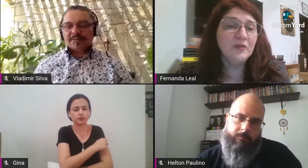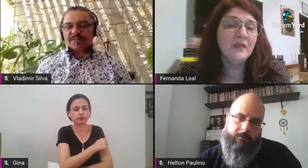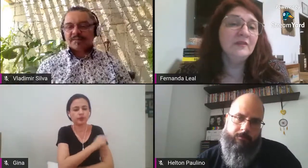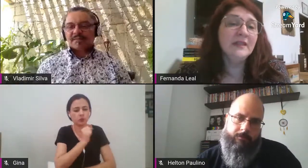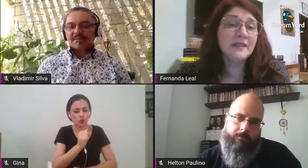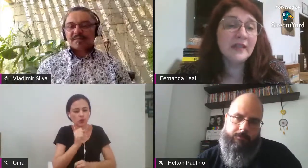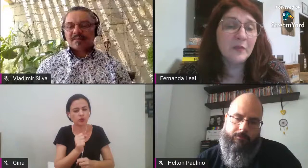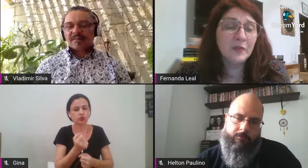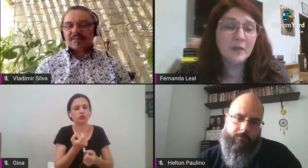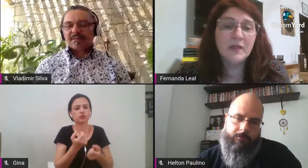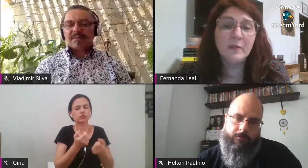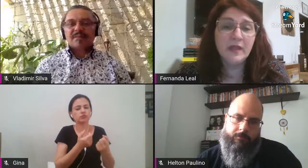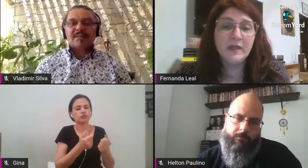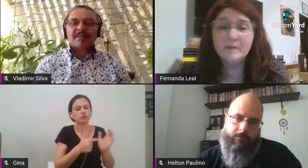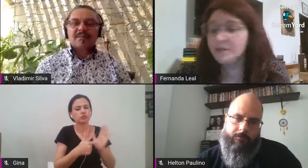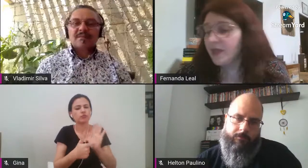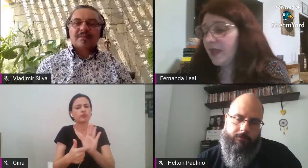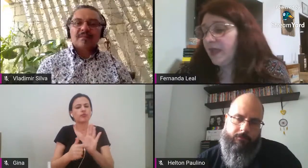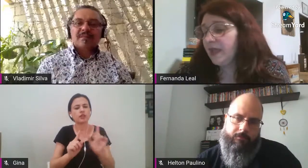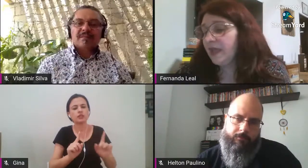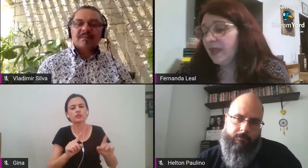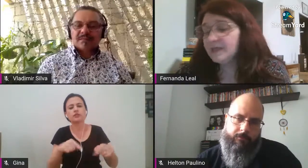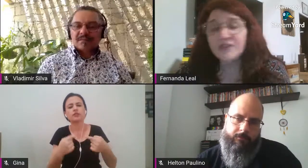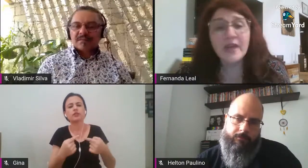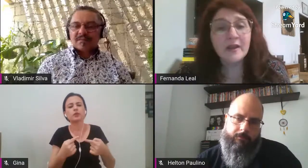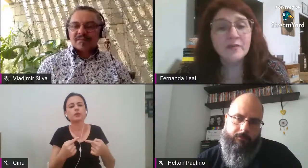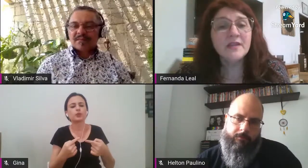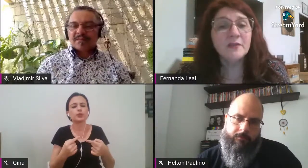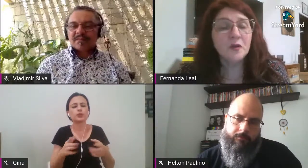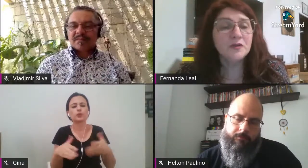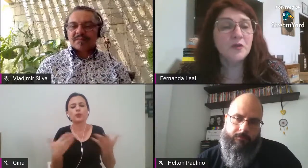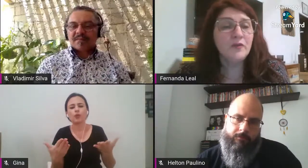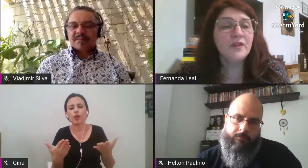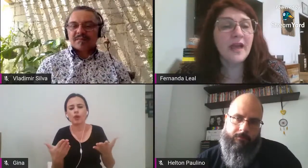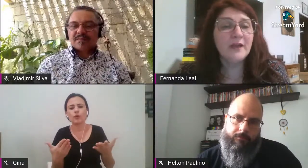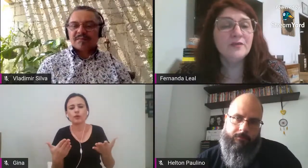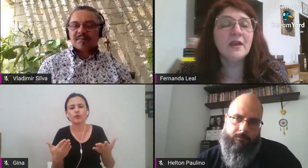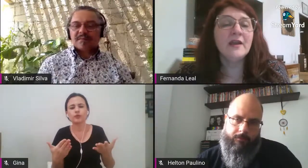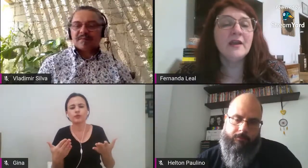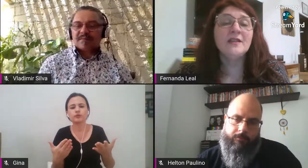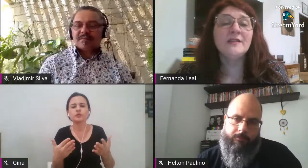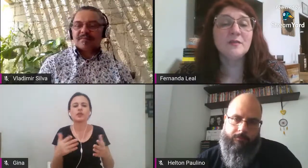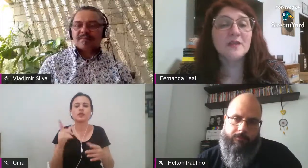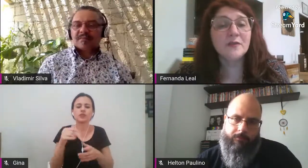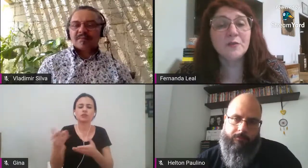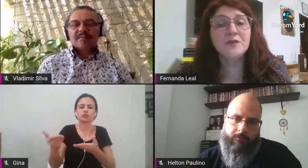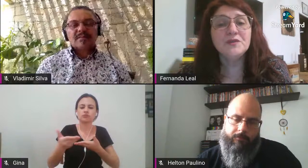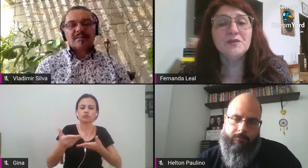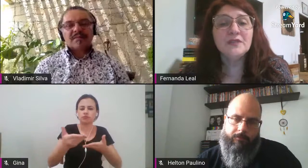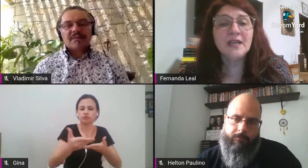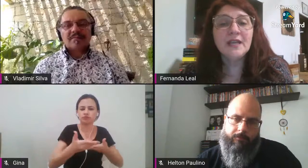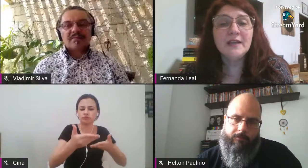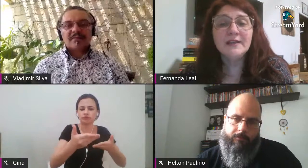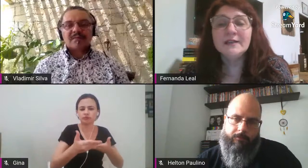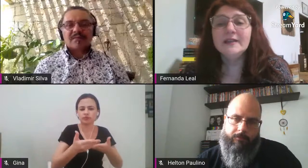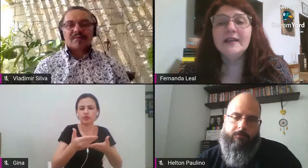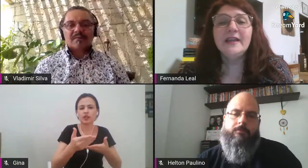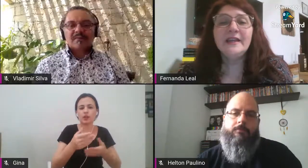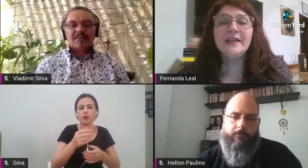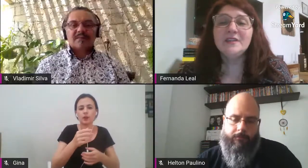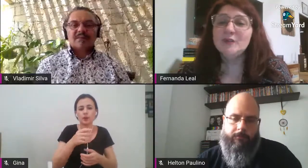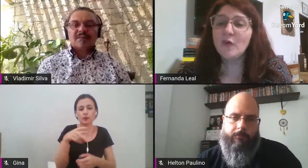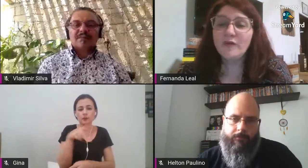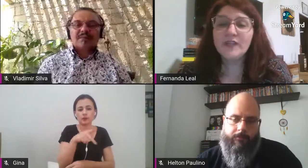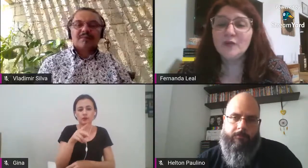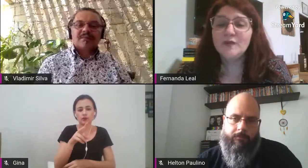vivendo nesse tempo de pandemia, e eles serão nossos convidados, a coordenação será do professor Vanderlan.